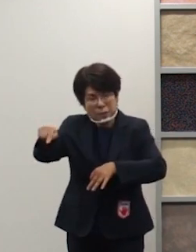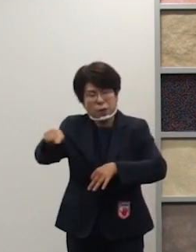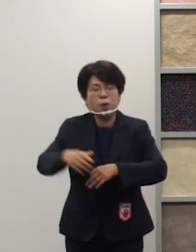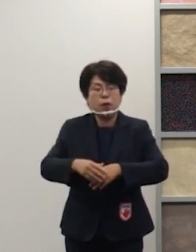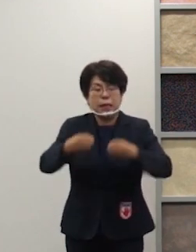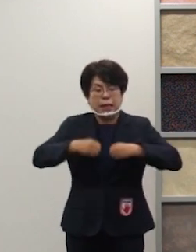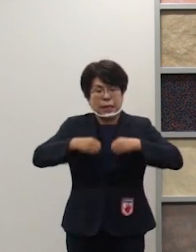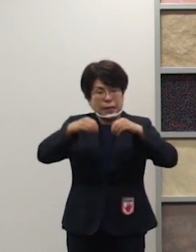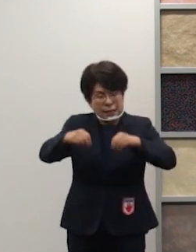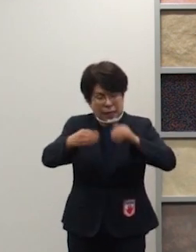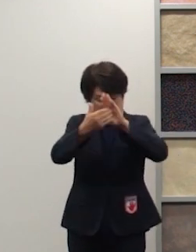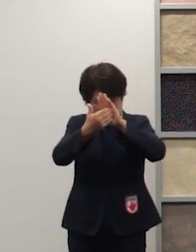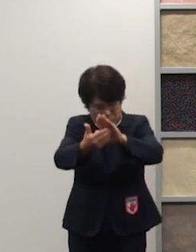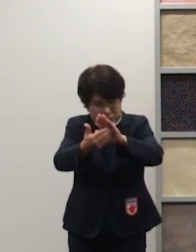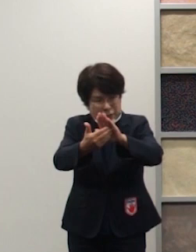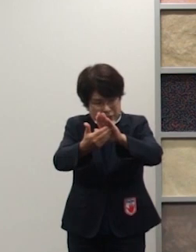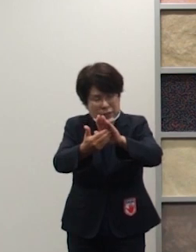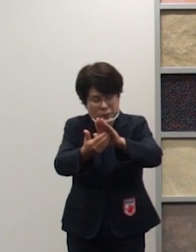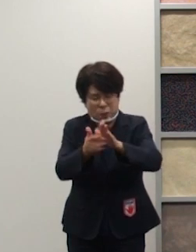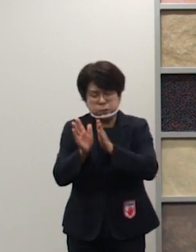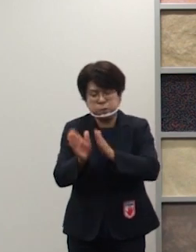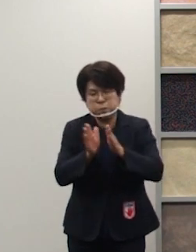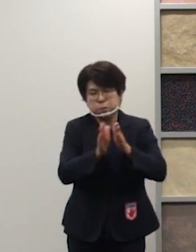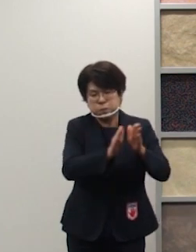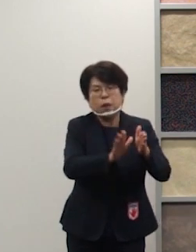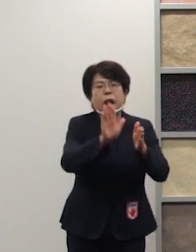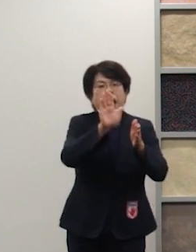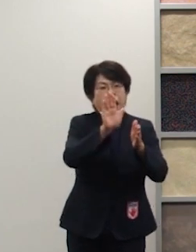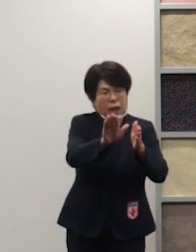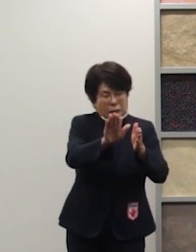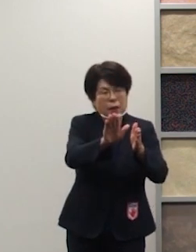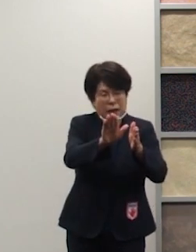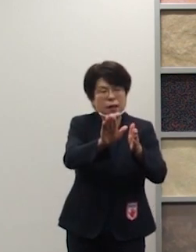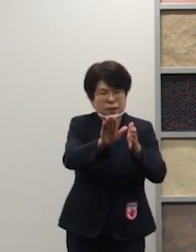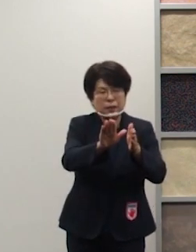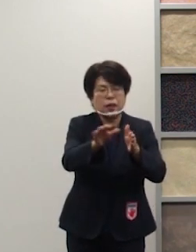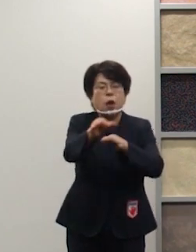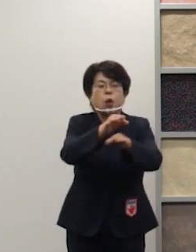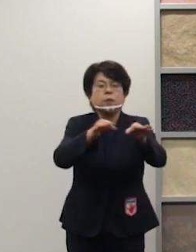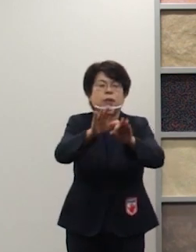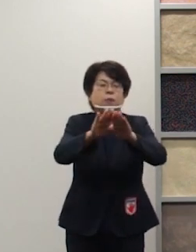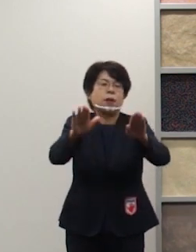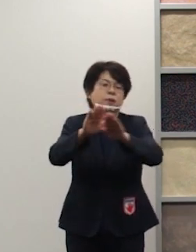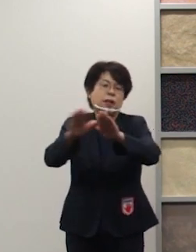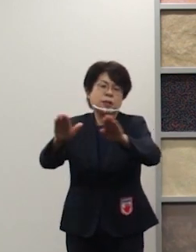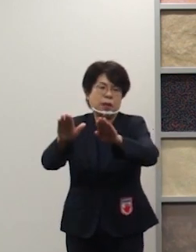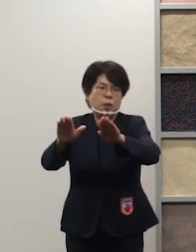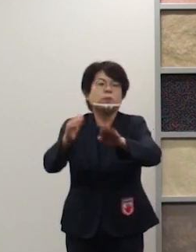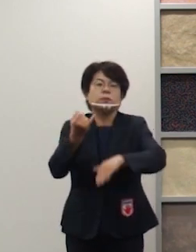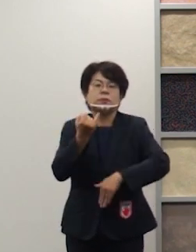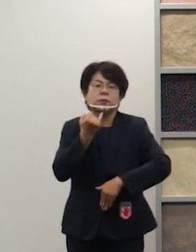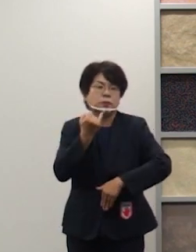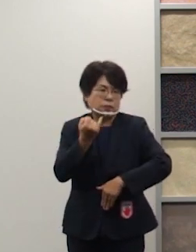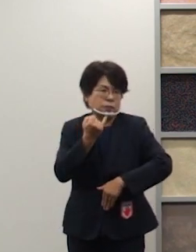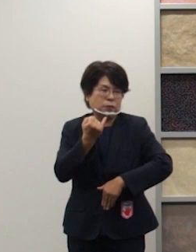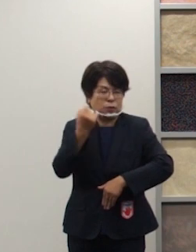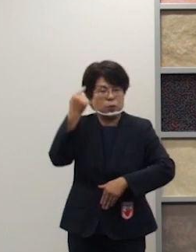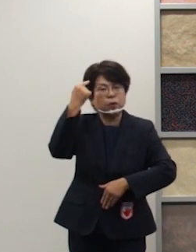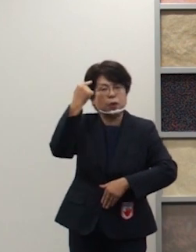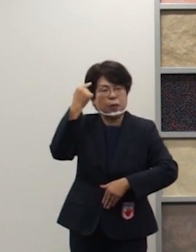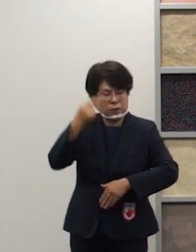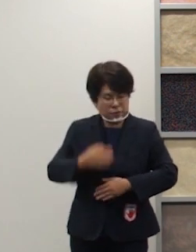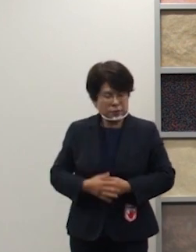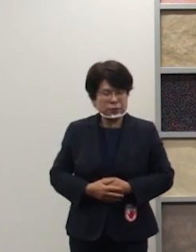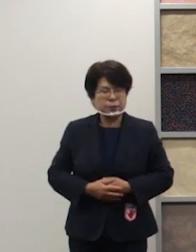業、休業の協力要請を解除しているというやり方を取っておりますので、これをもって